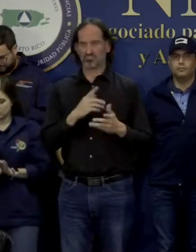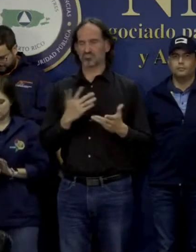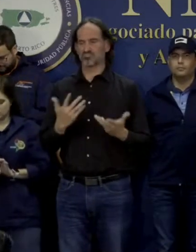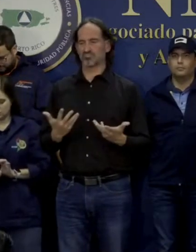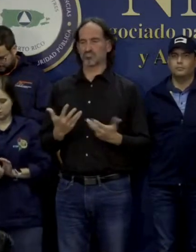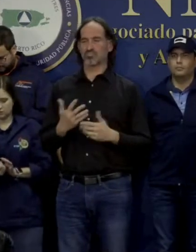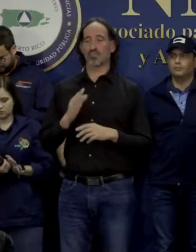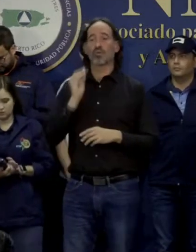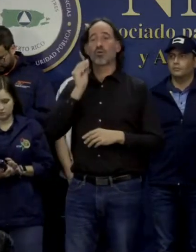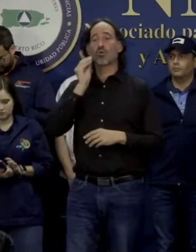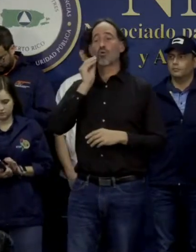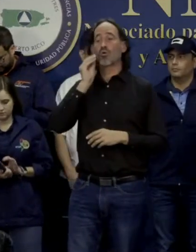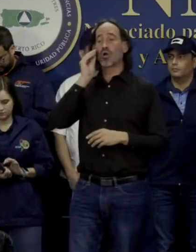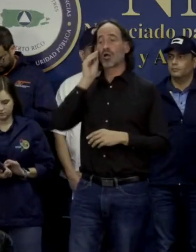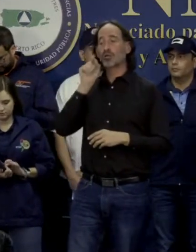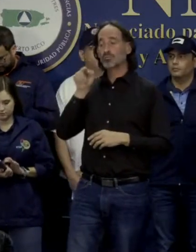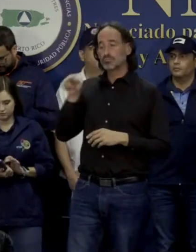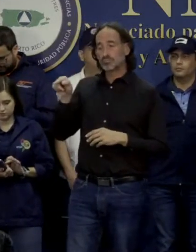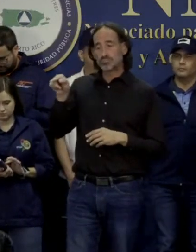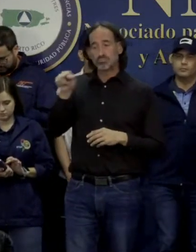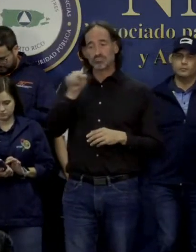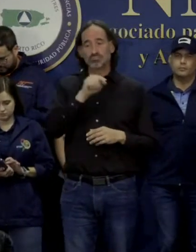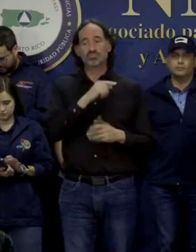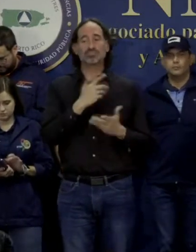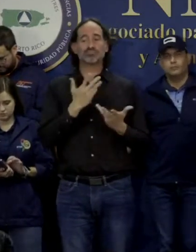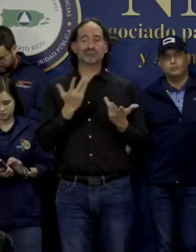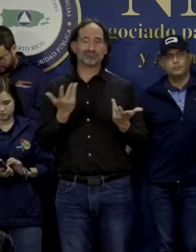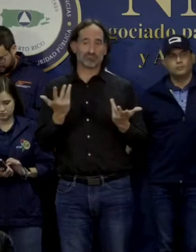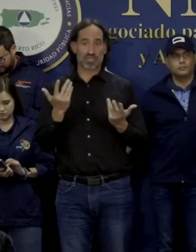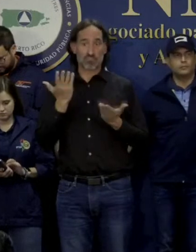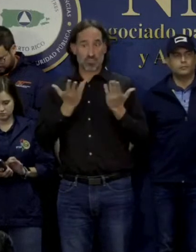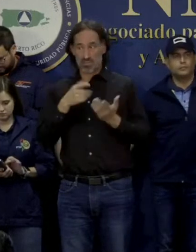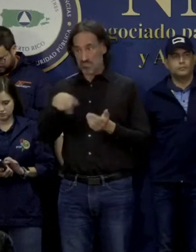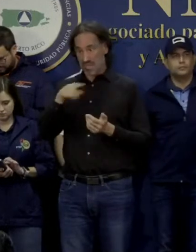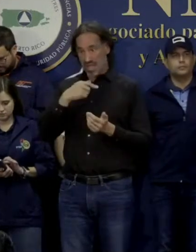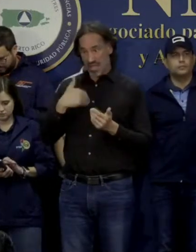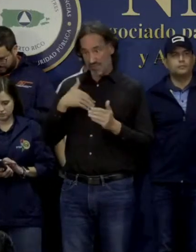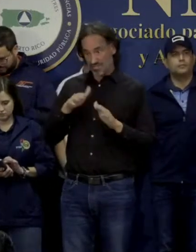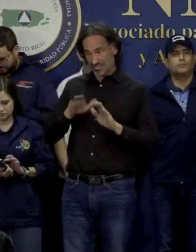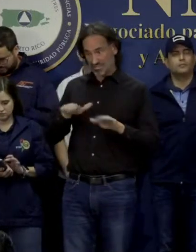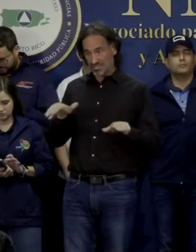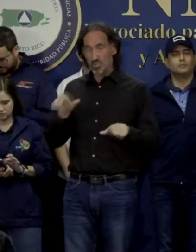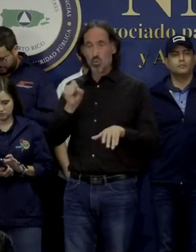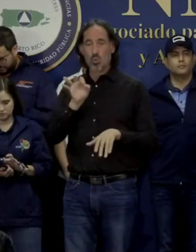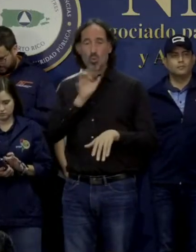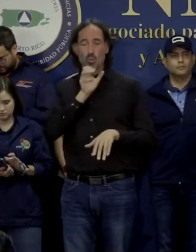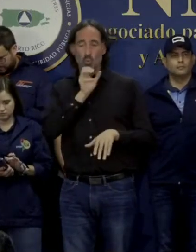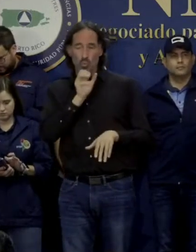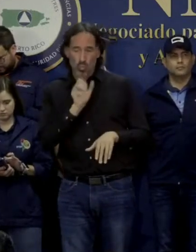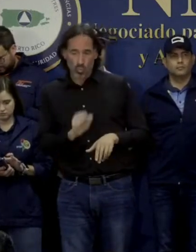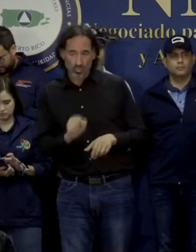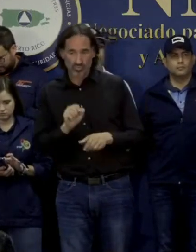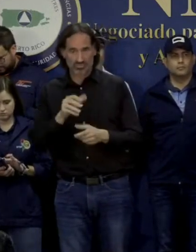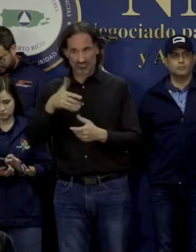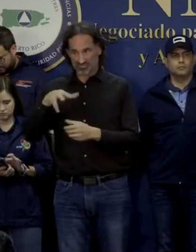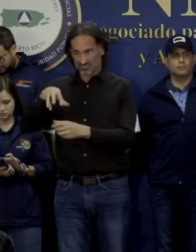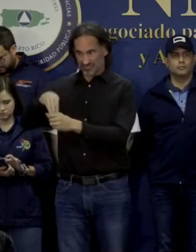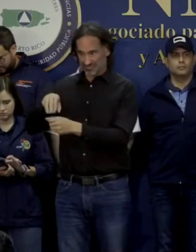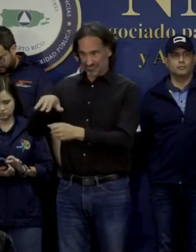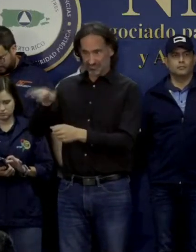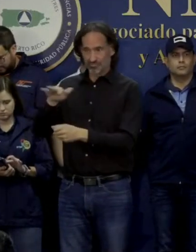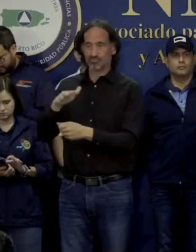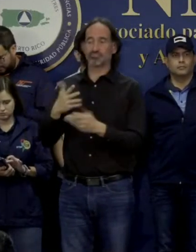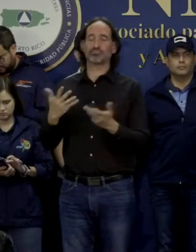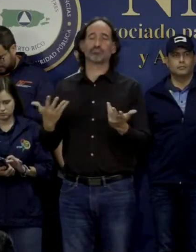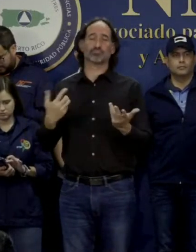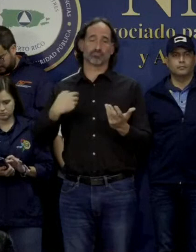hogares que pudieran tener niños, ¿okay?, o ancianos, se tomaba en consideración que la ley establecía que